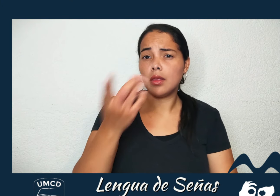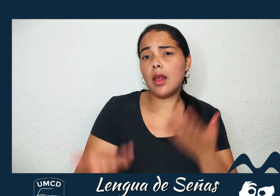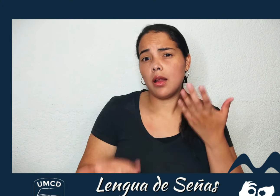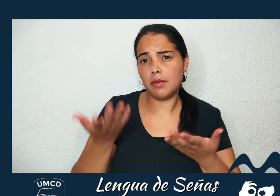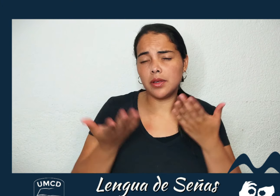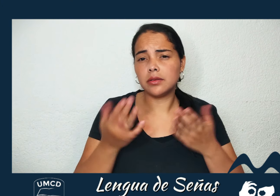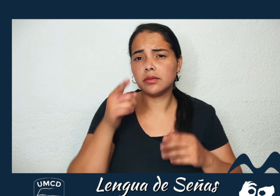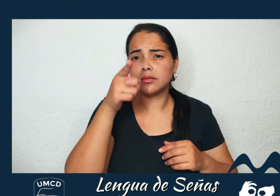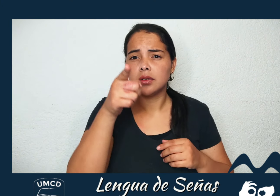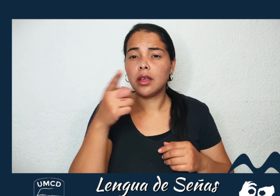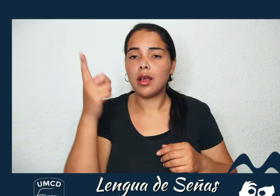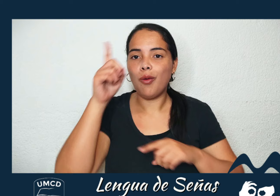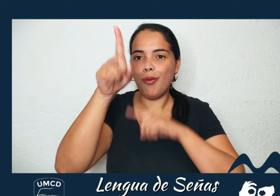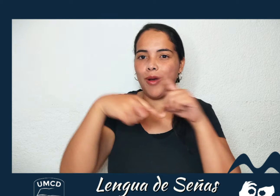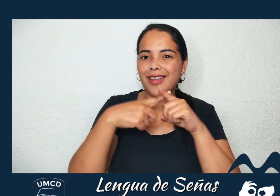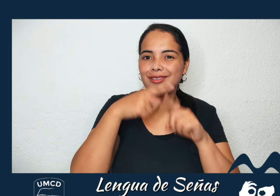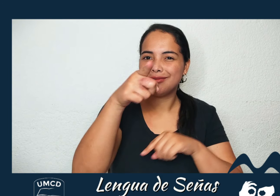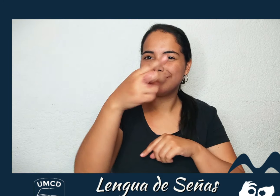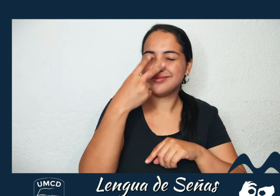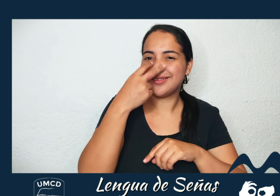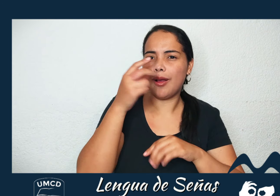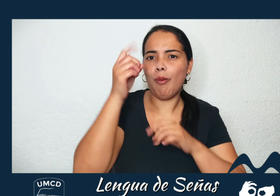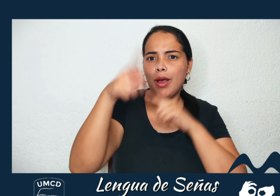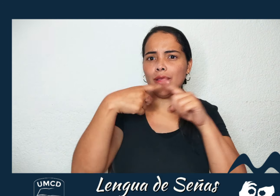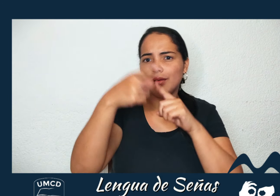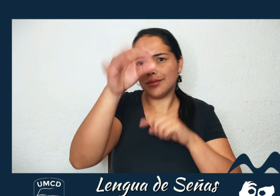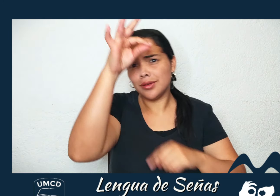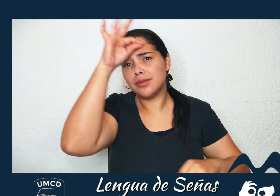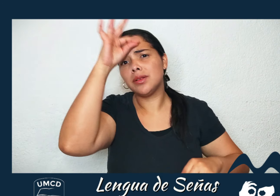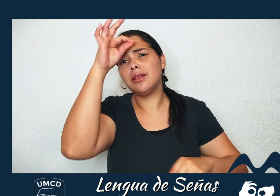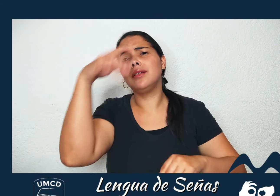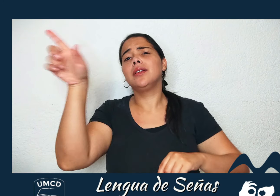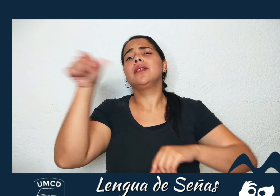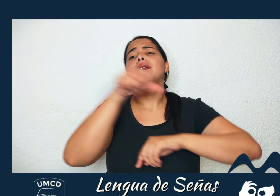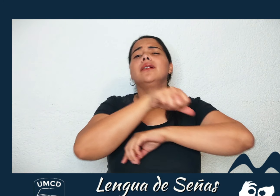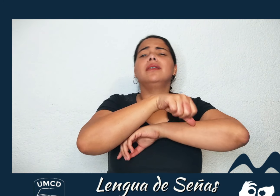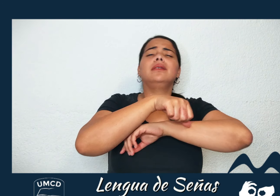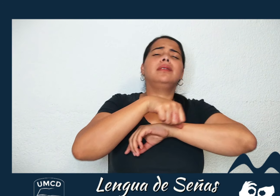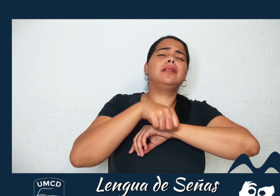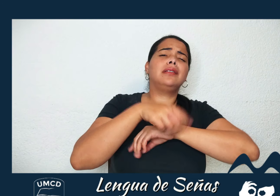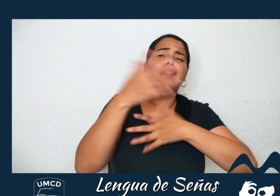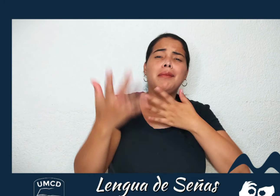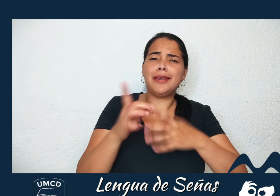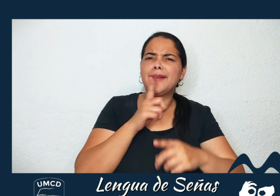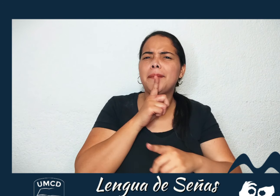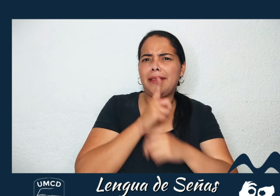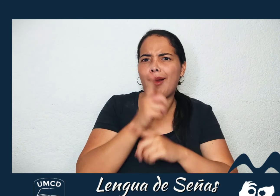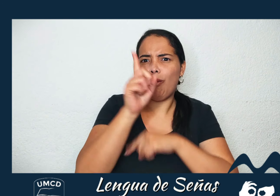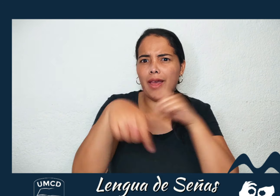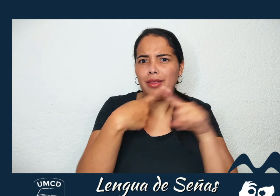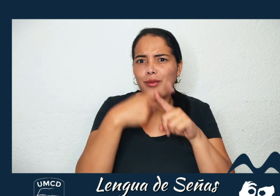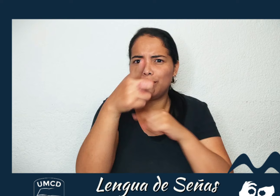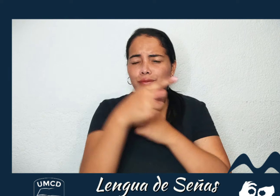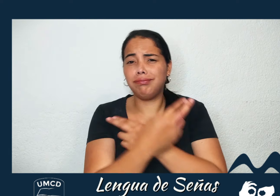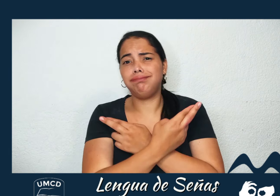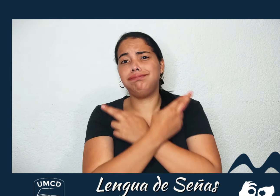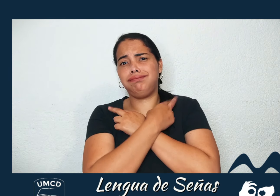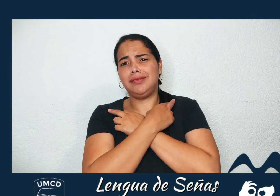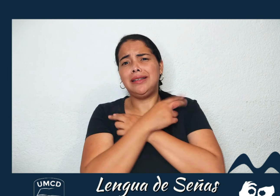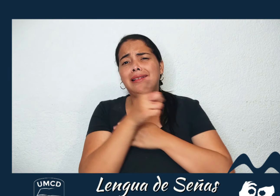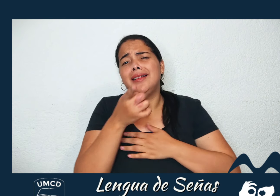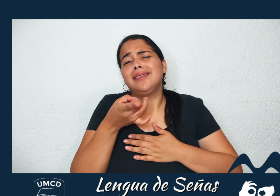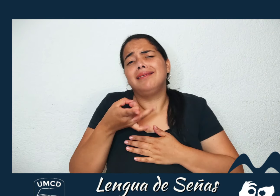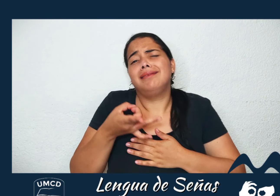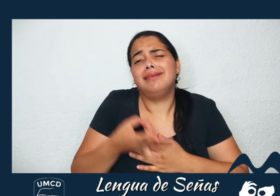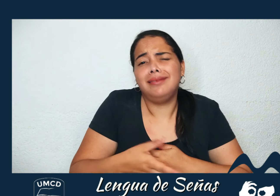Si usted ha tenido que pasar por la sala de operaciones y después de eso recuperarse para alguna cirugía un poco mayor, el dolor